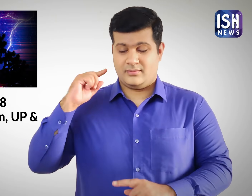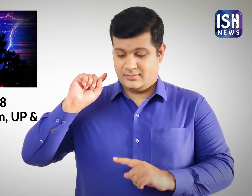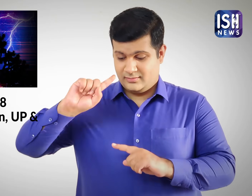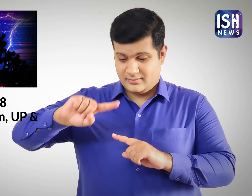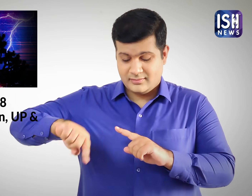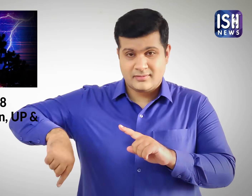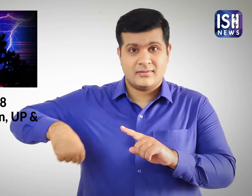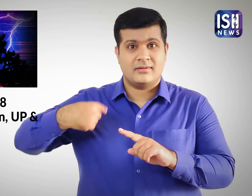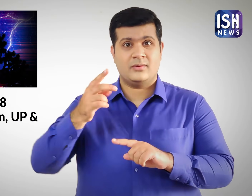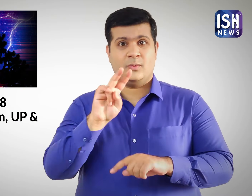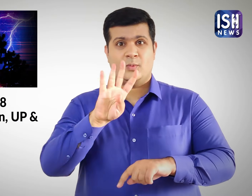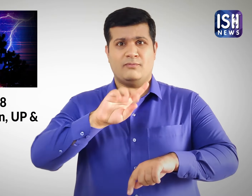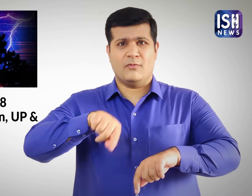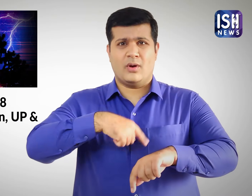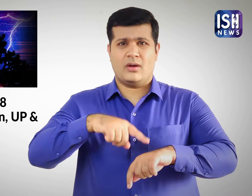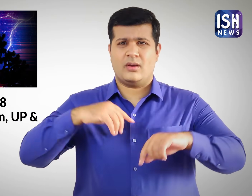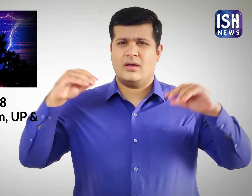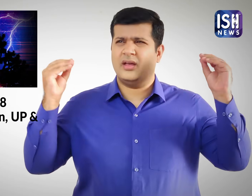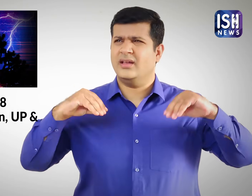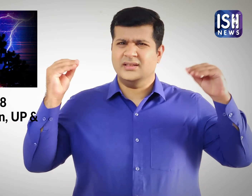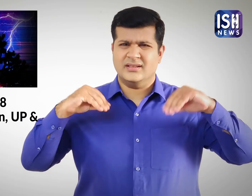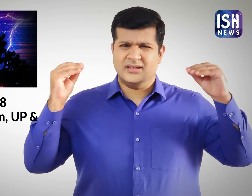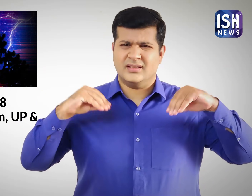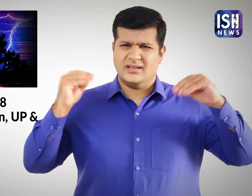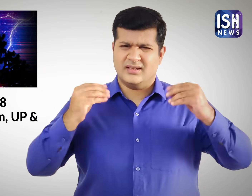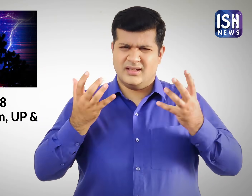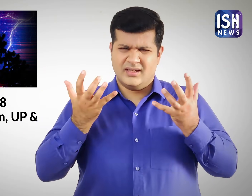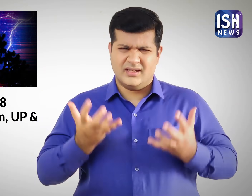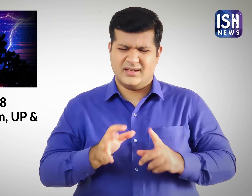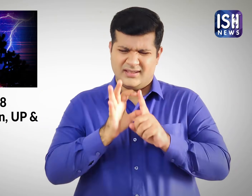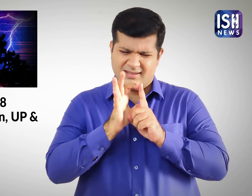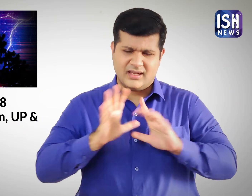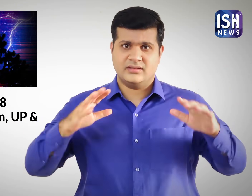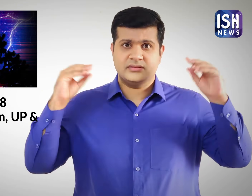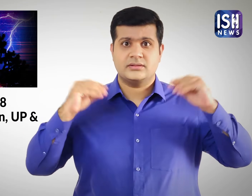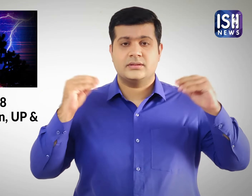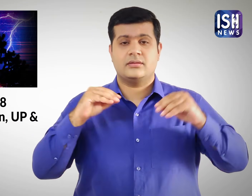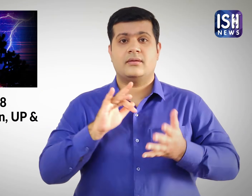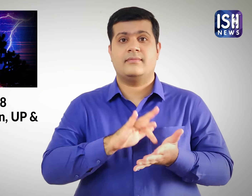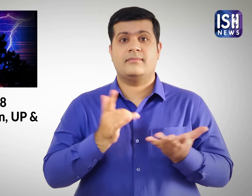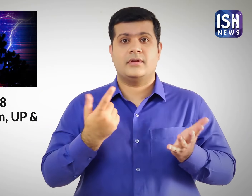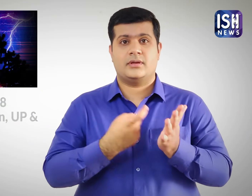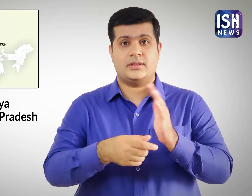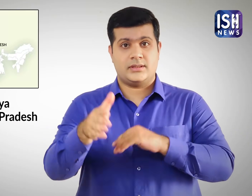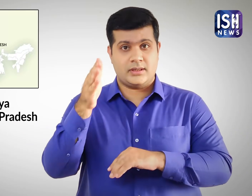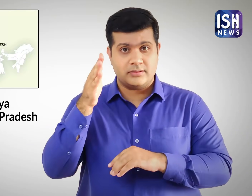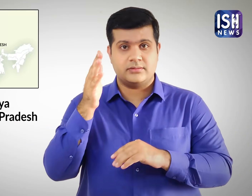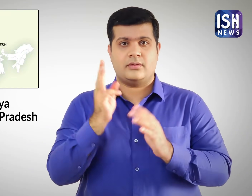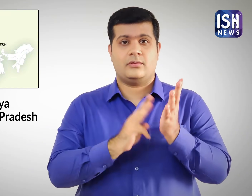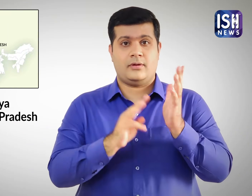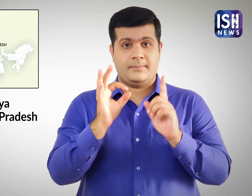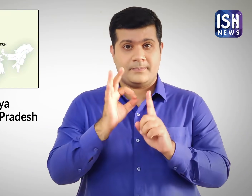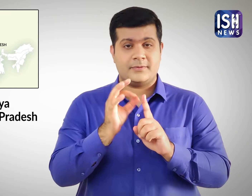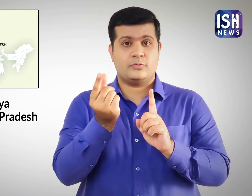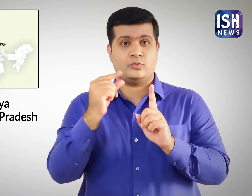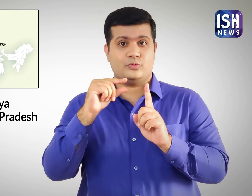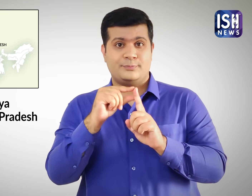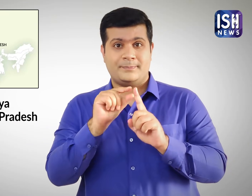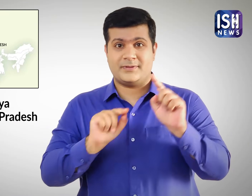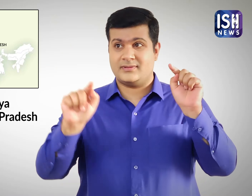पिछले 24 घंटों में राजस्थान, माद्यप्रदेश और उत्तरप्रदेश में भारी बारिश और बिजली